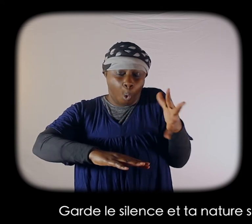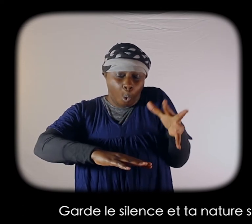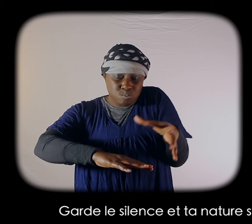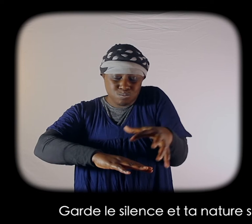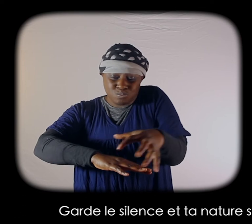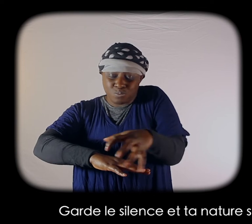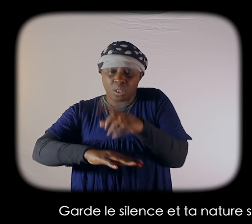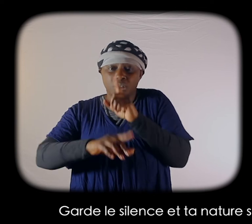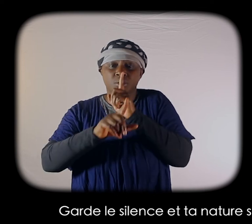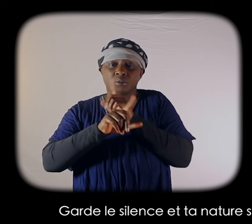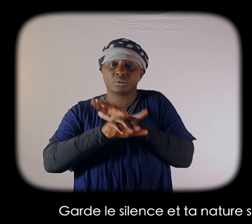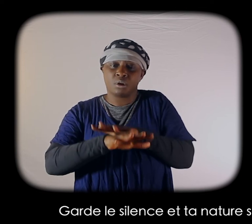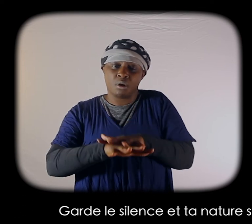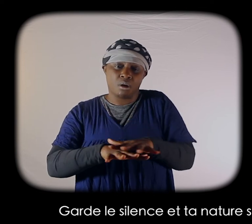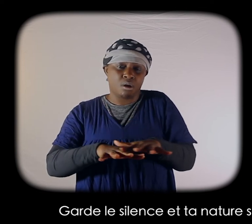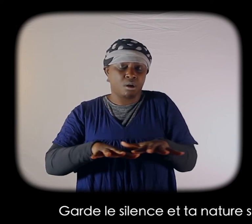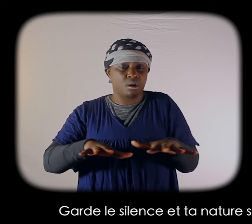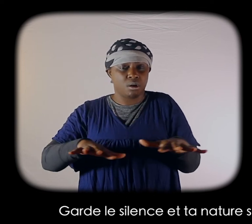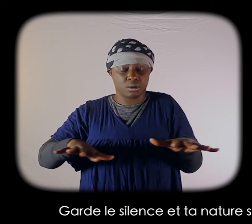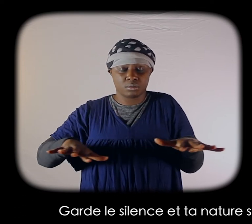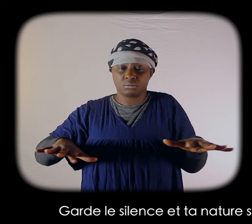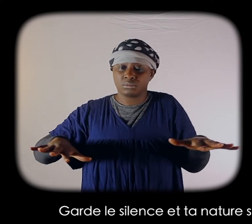本性。